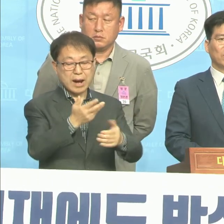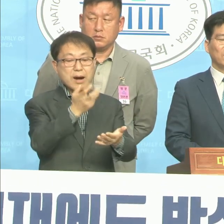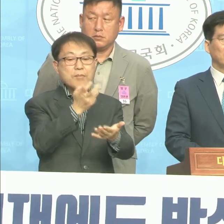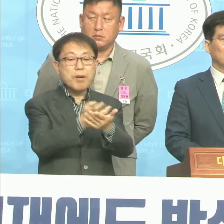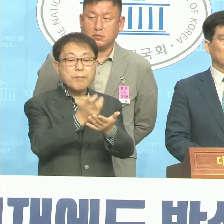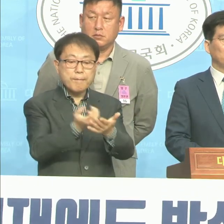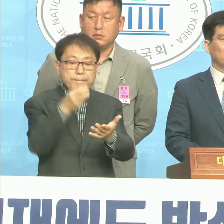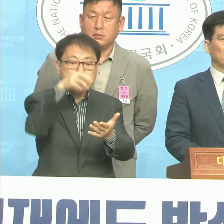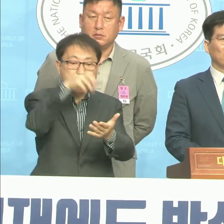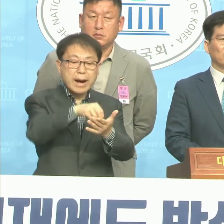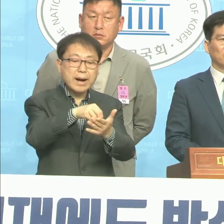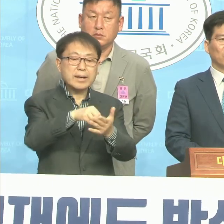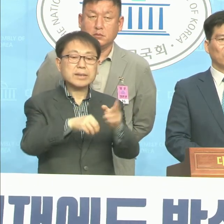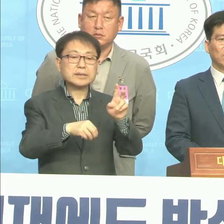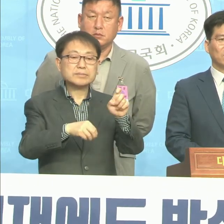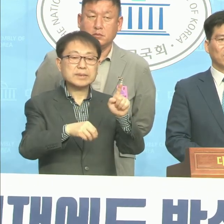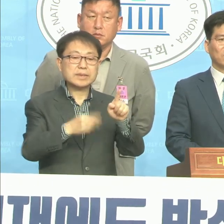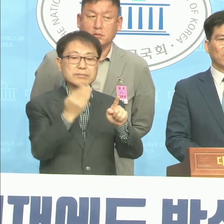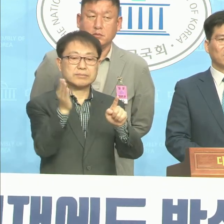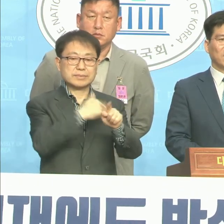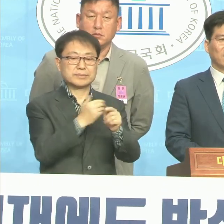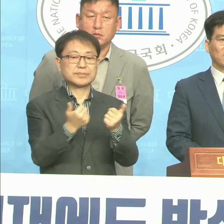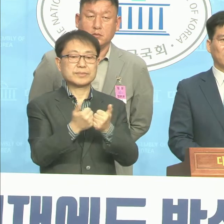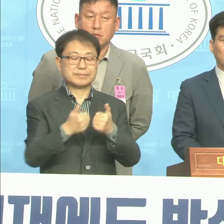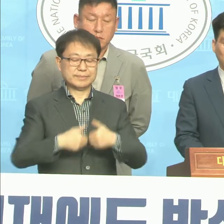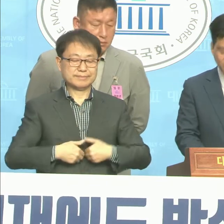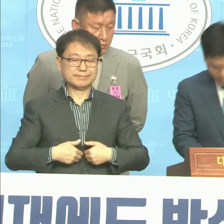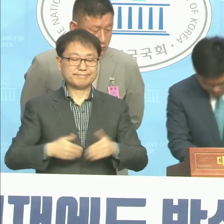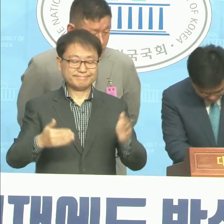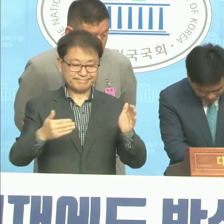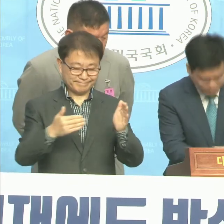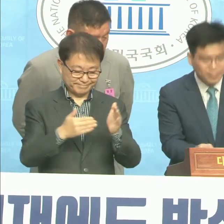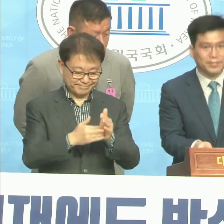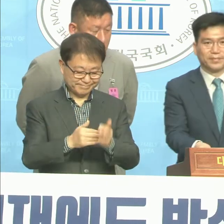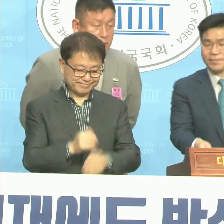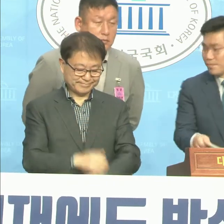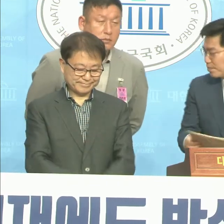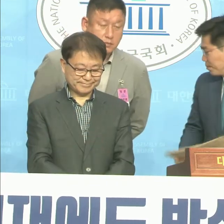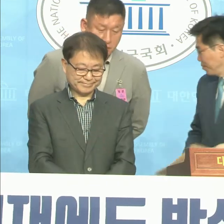시도를 21대 국회에서 부터 돈이 했으면 좋겠습니다 이상입니다